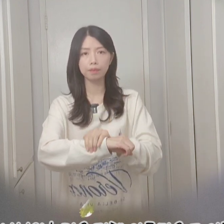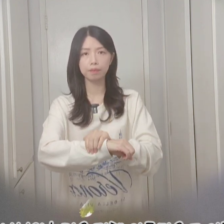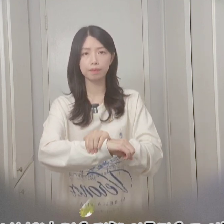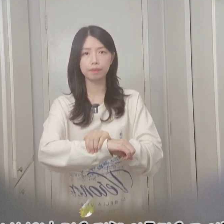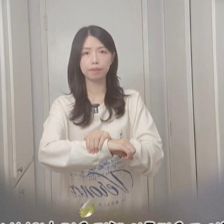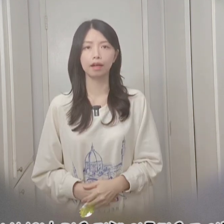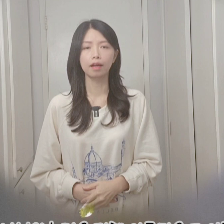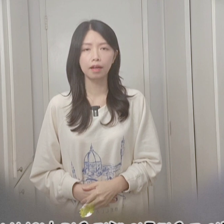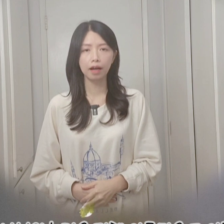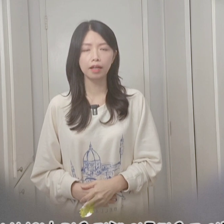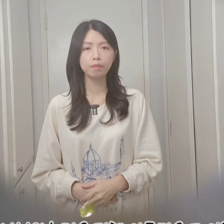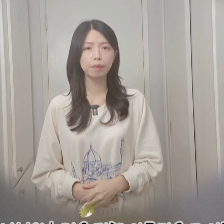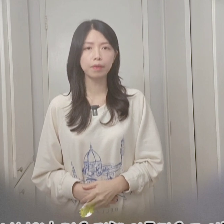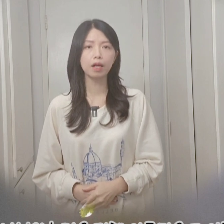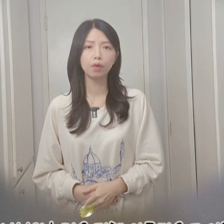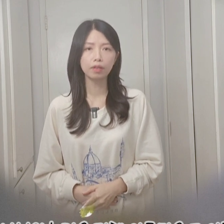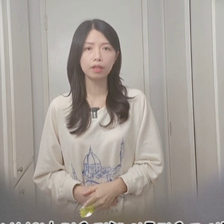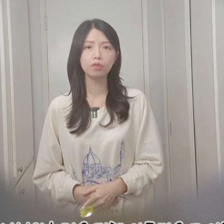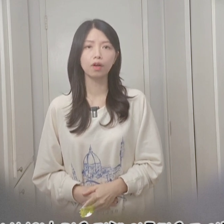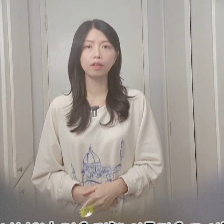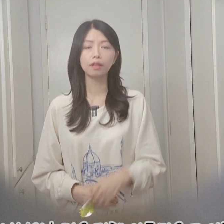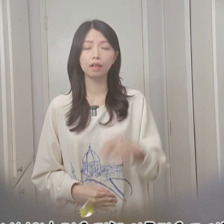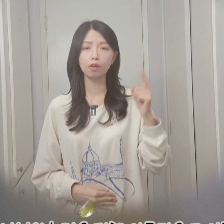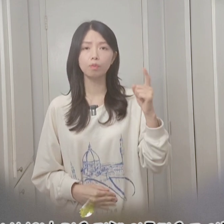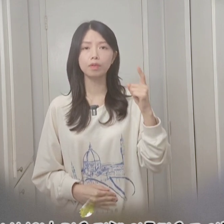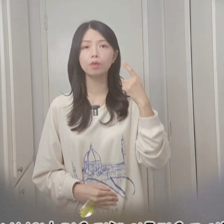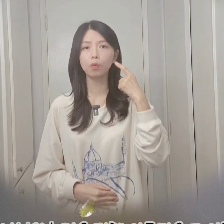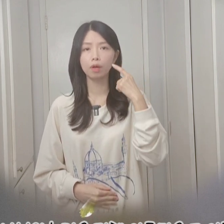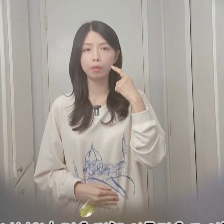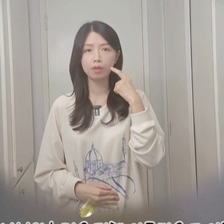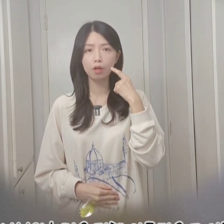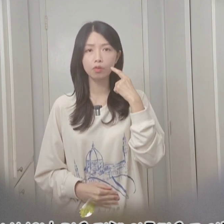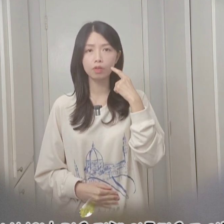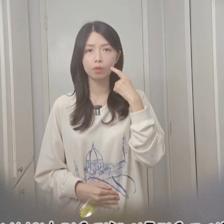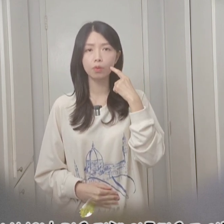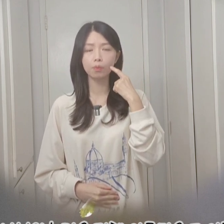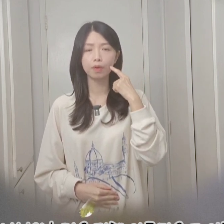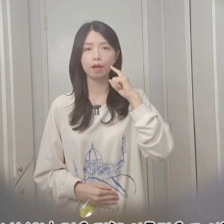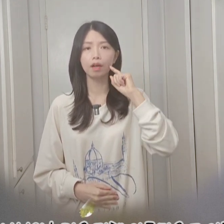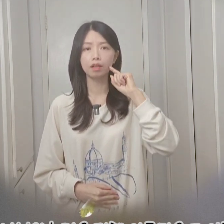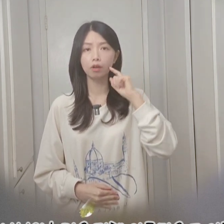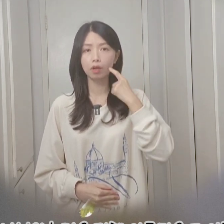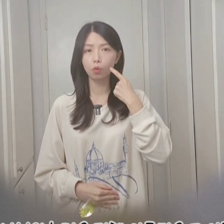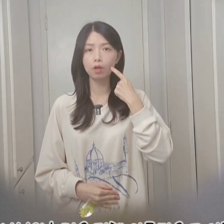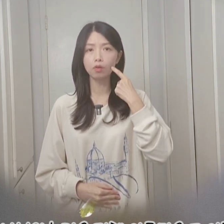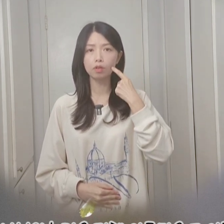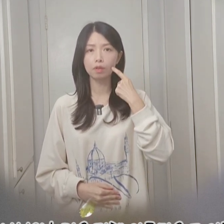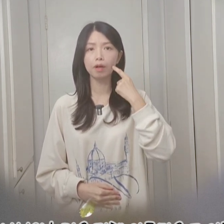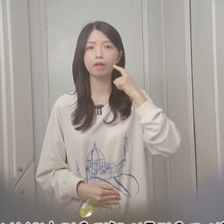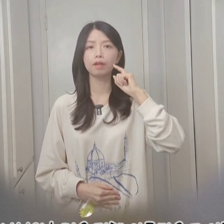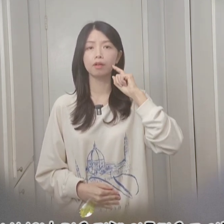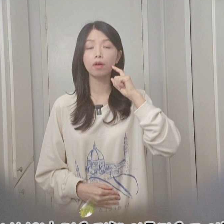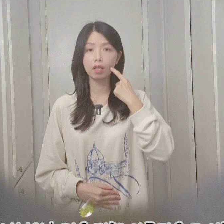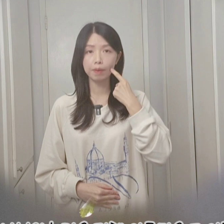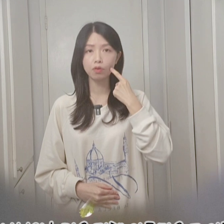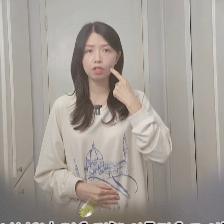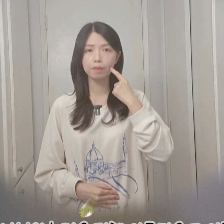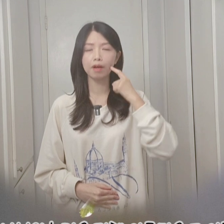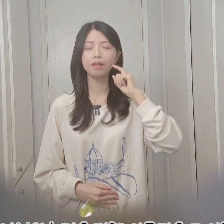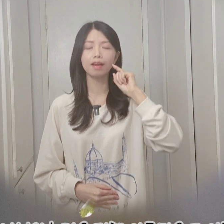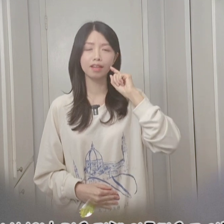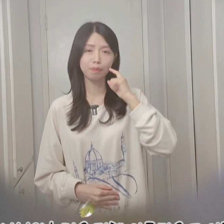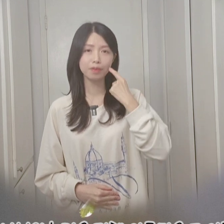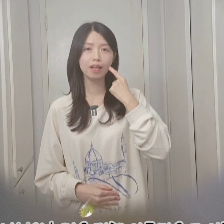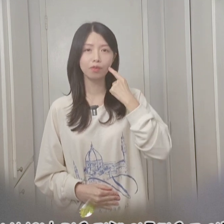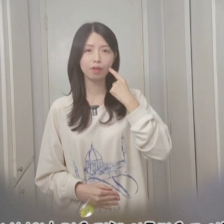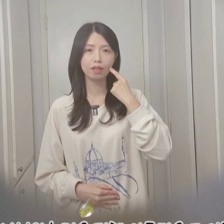지혜. 아름답다라고 한 제수어는 검지를 볼 한번 찍어주시고 이렇게 돌려주시면 여기까지만